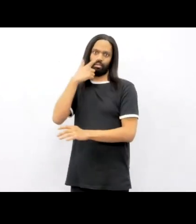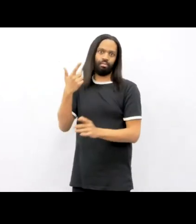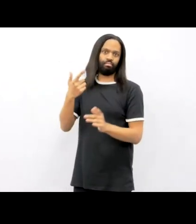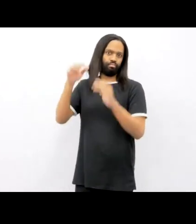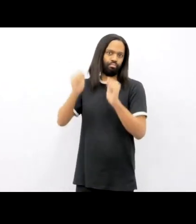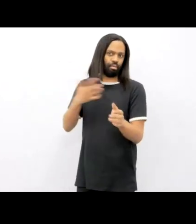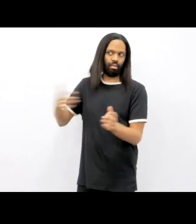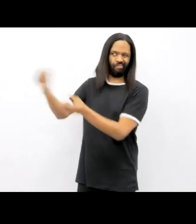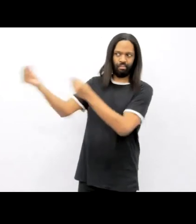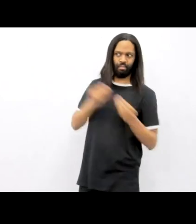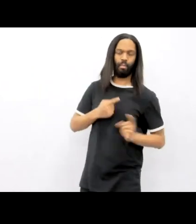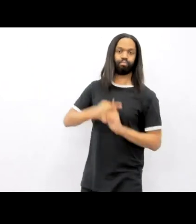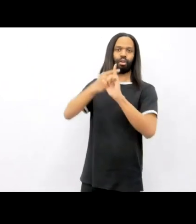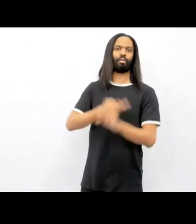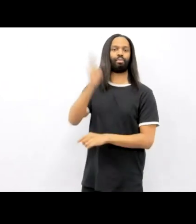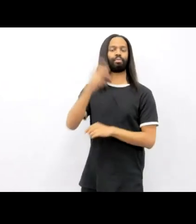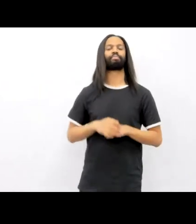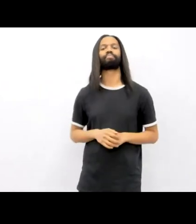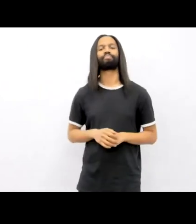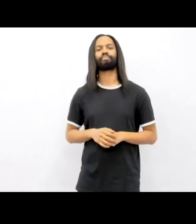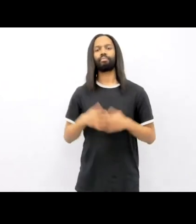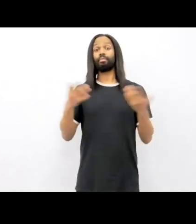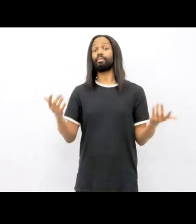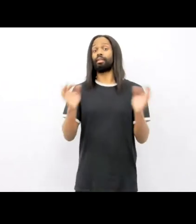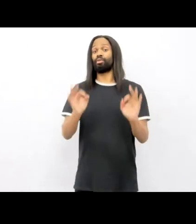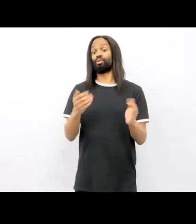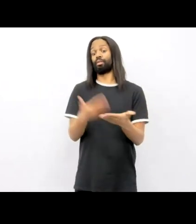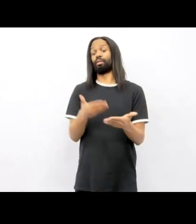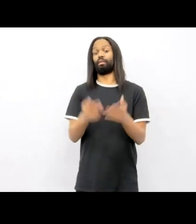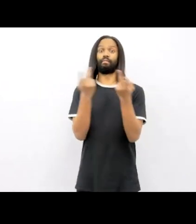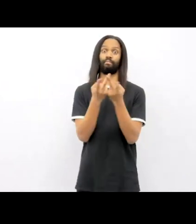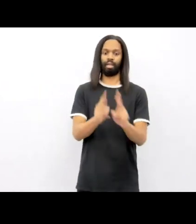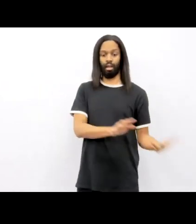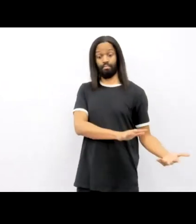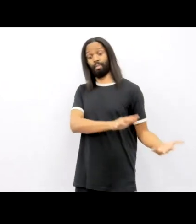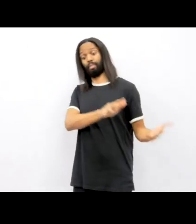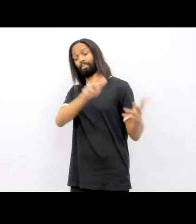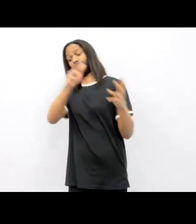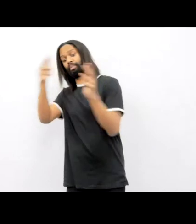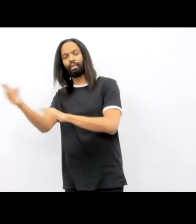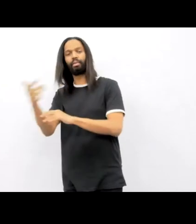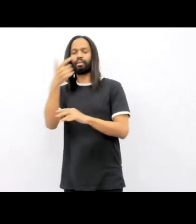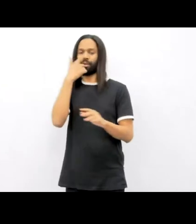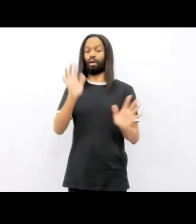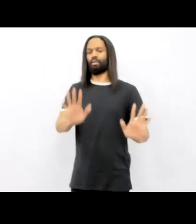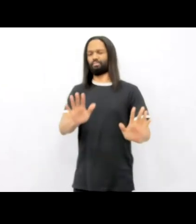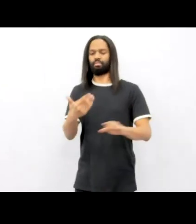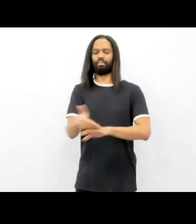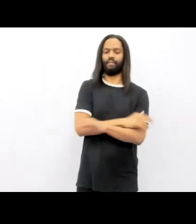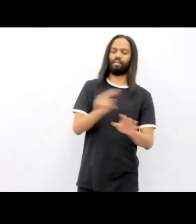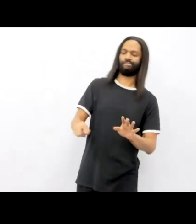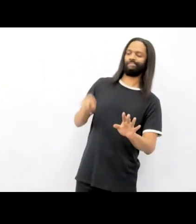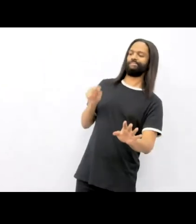Nous voulons évidemment aborder cette transformation urbaine avec un objectif d'inscription